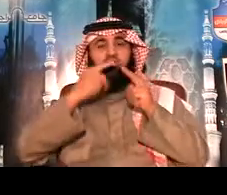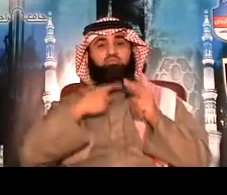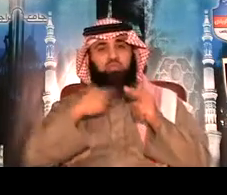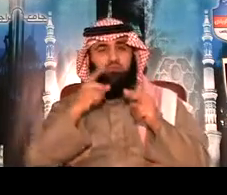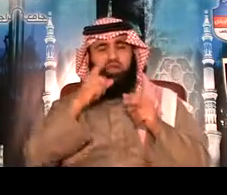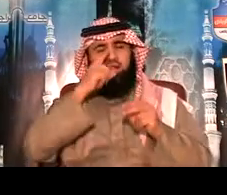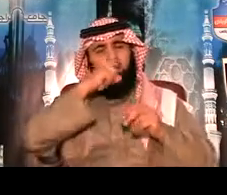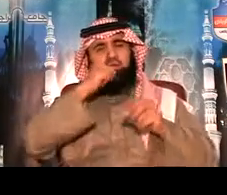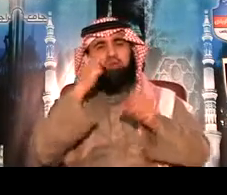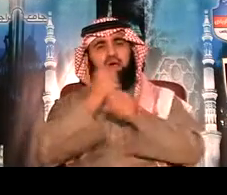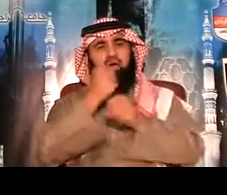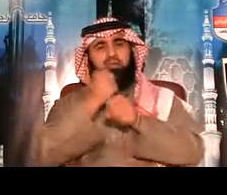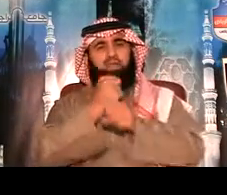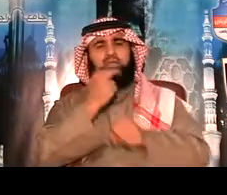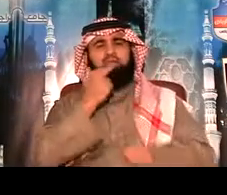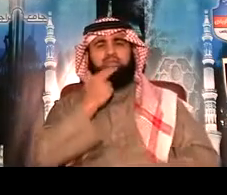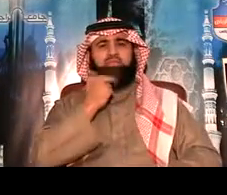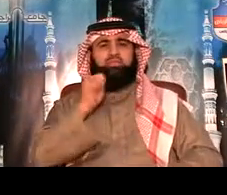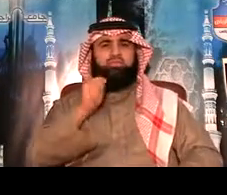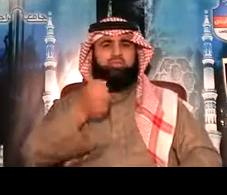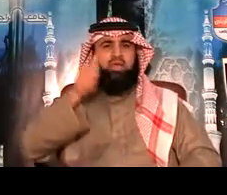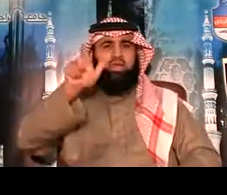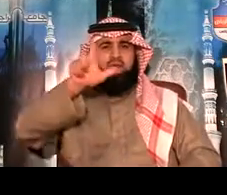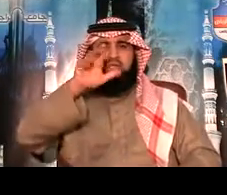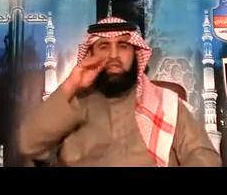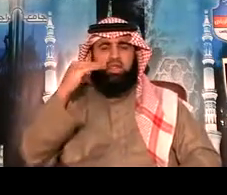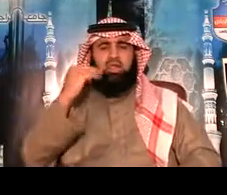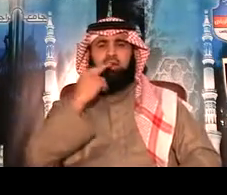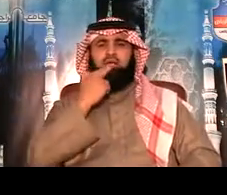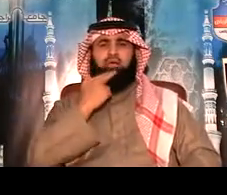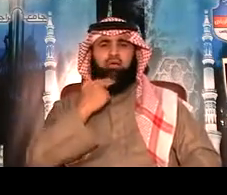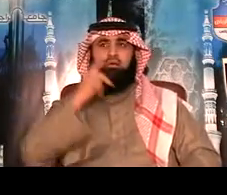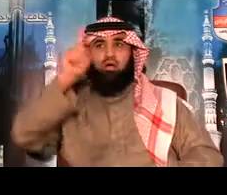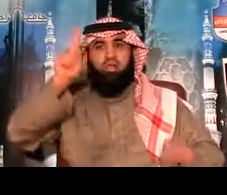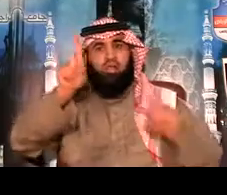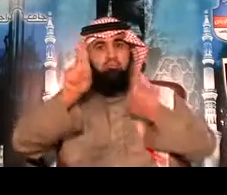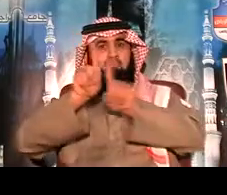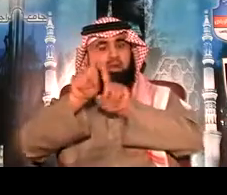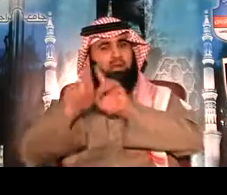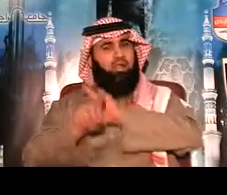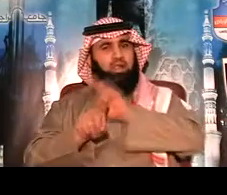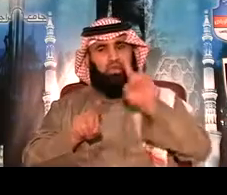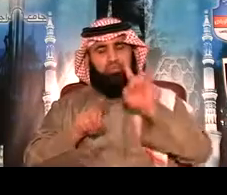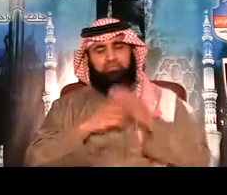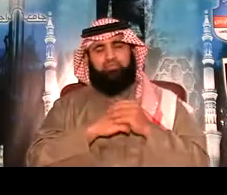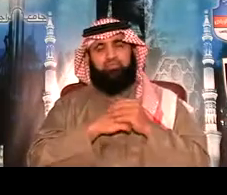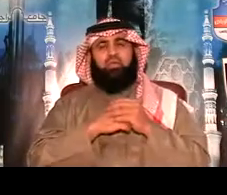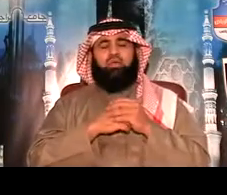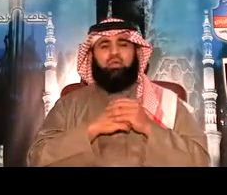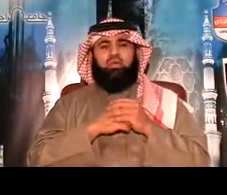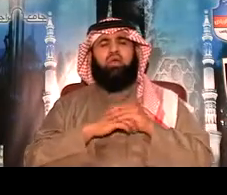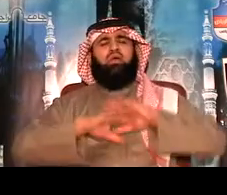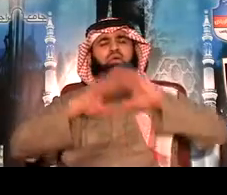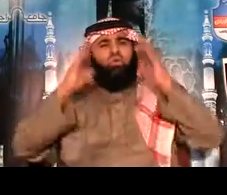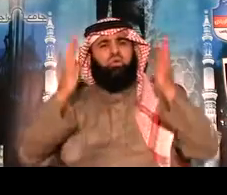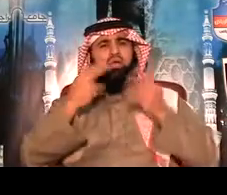فليعمل عملا صالحا ولا يشرك بعبادة ربه أحدا. فكل عبادة يؤديها